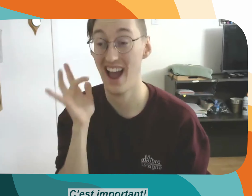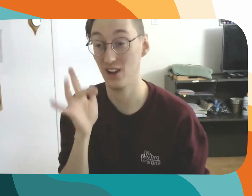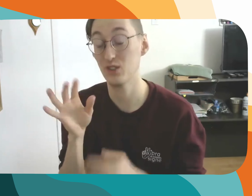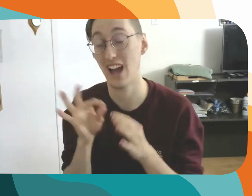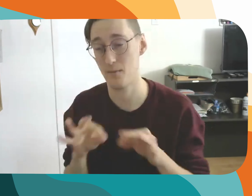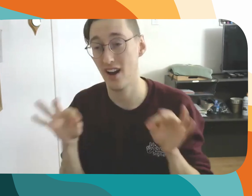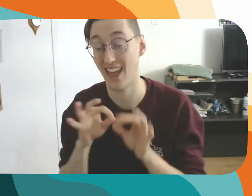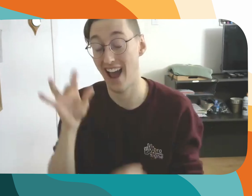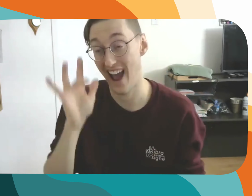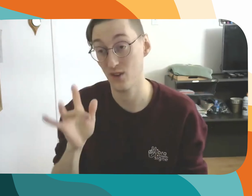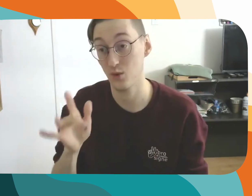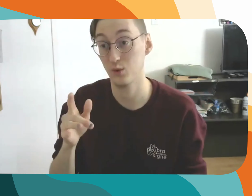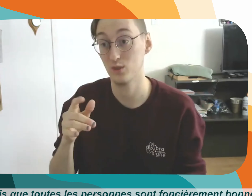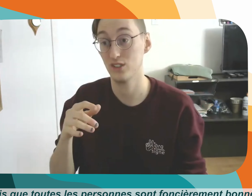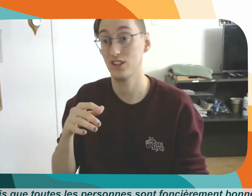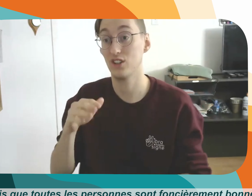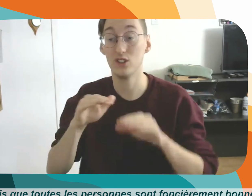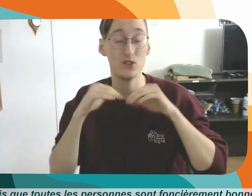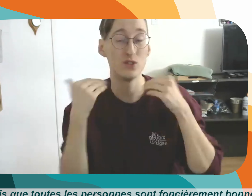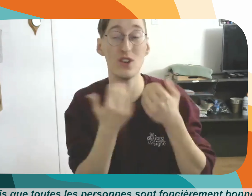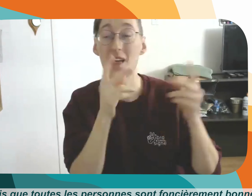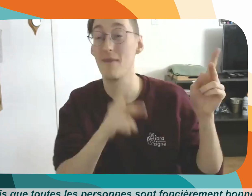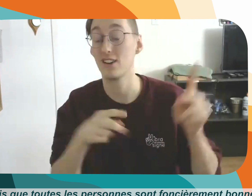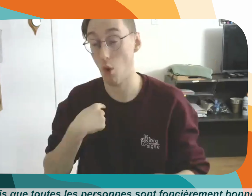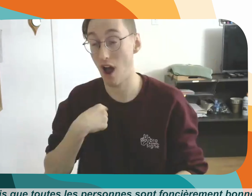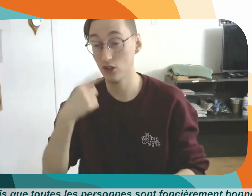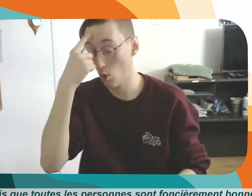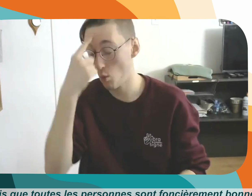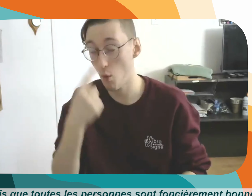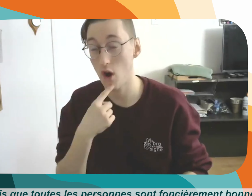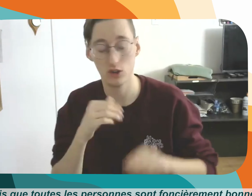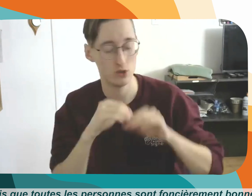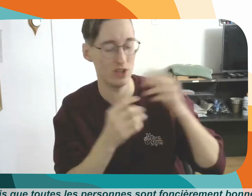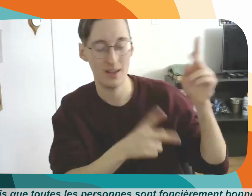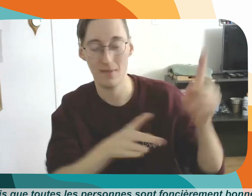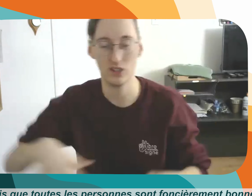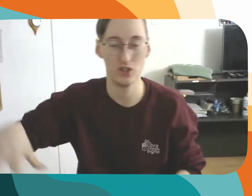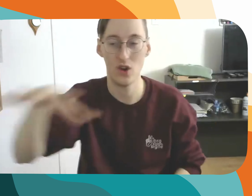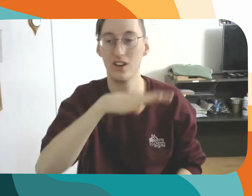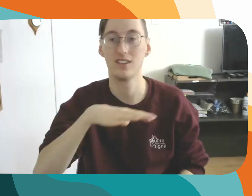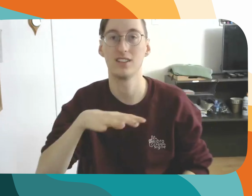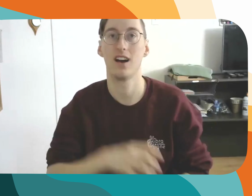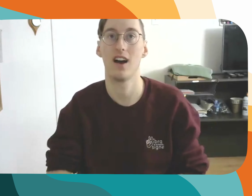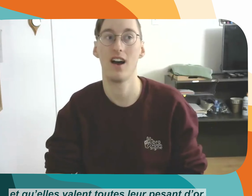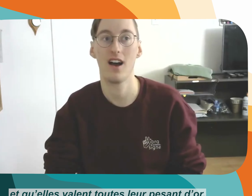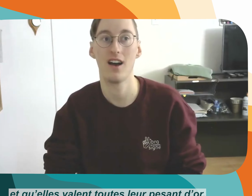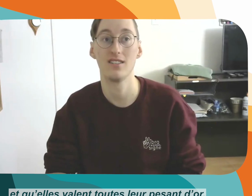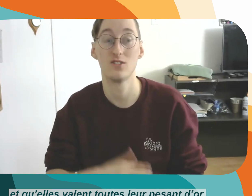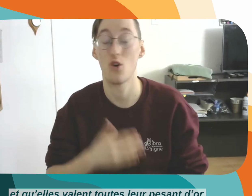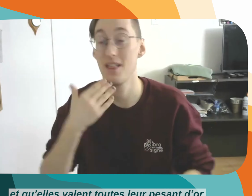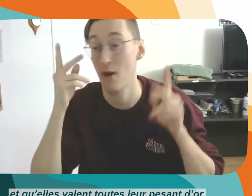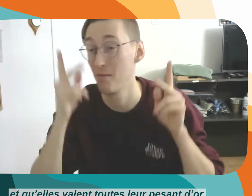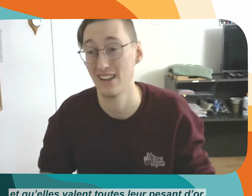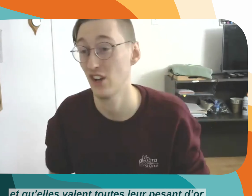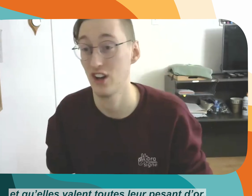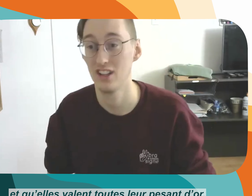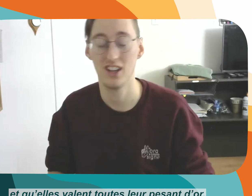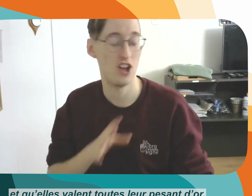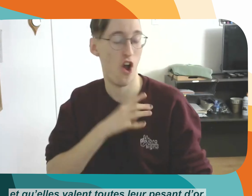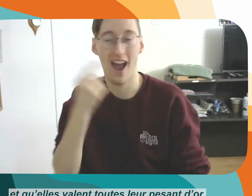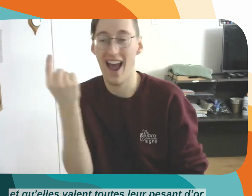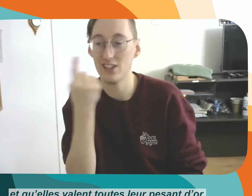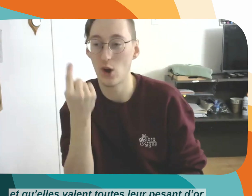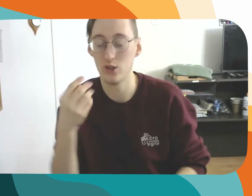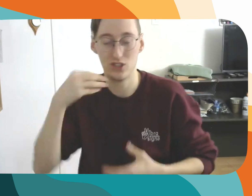'est important. Moi, crois que toutes les personnes sont foncièrement bonnes et qu'elles valent